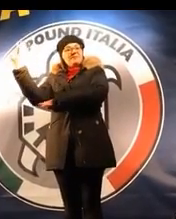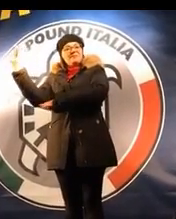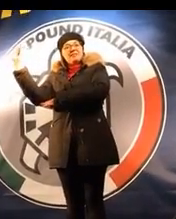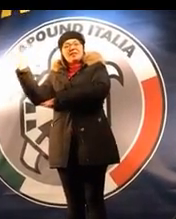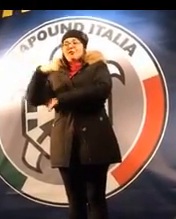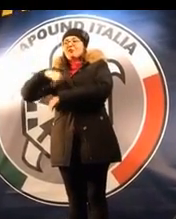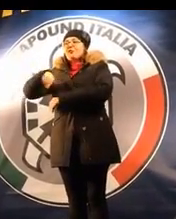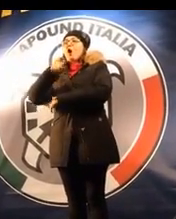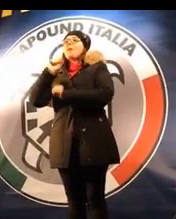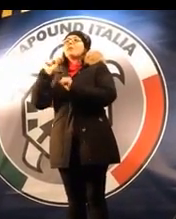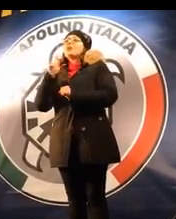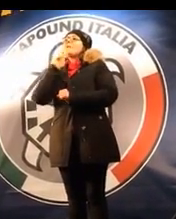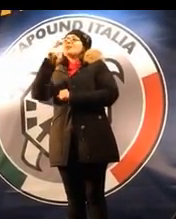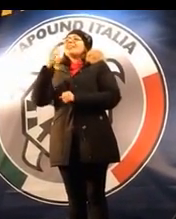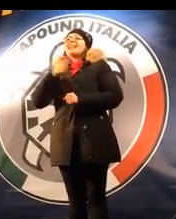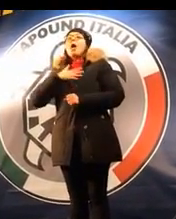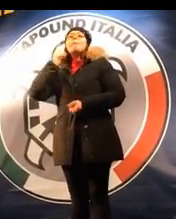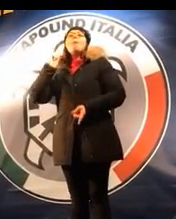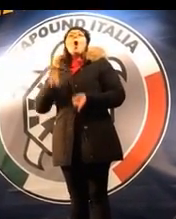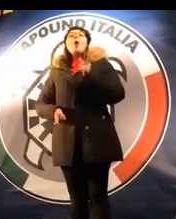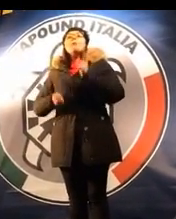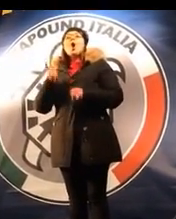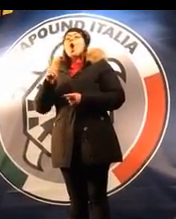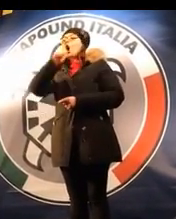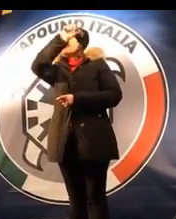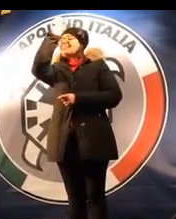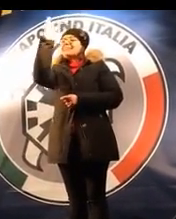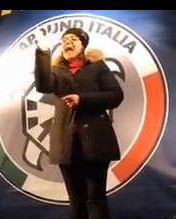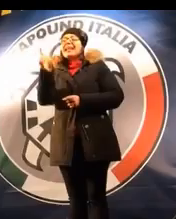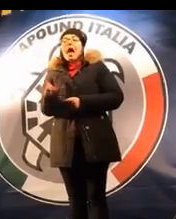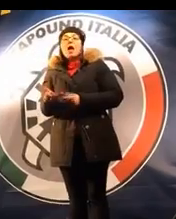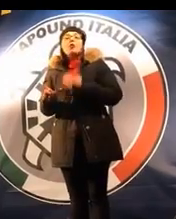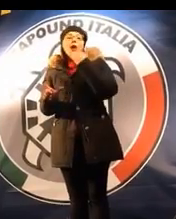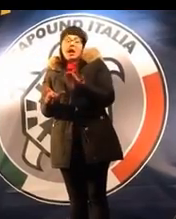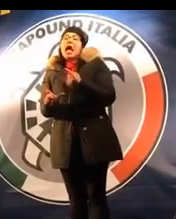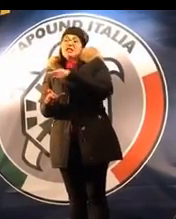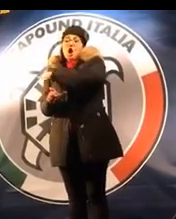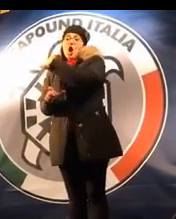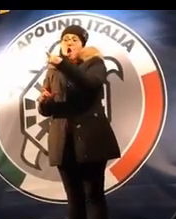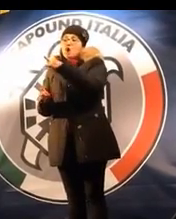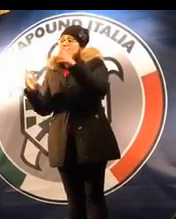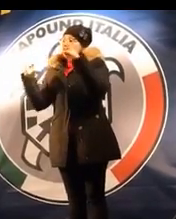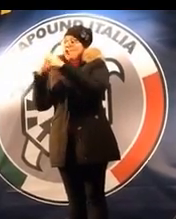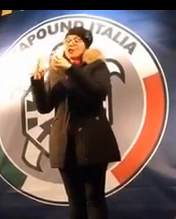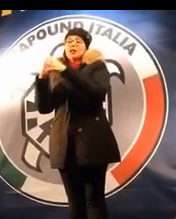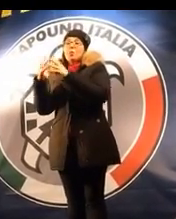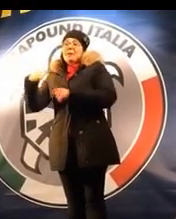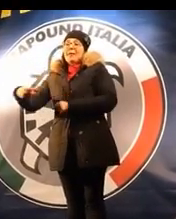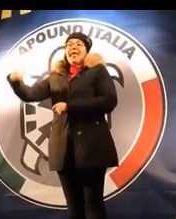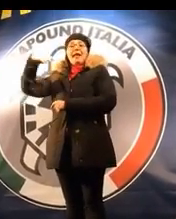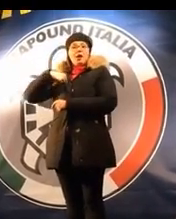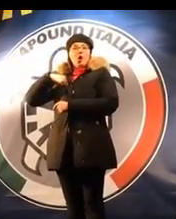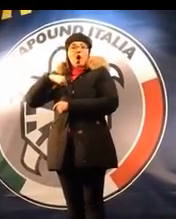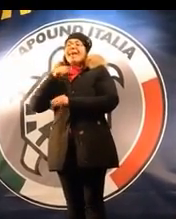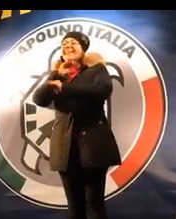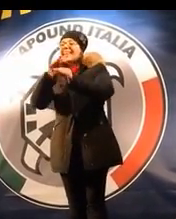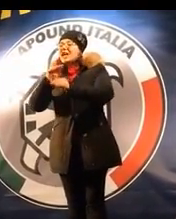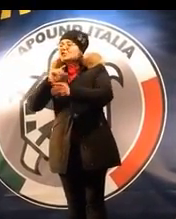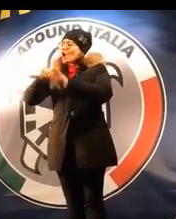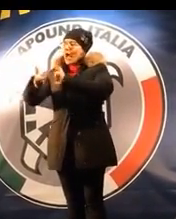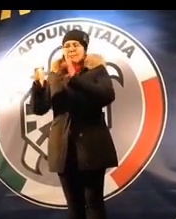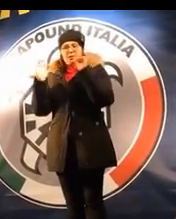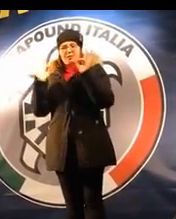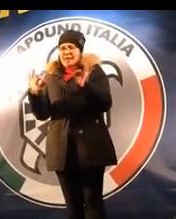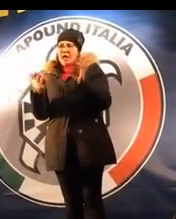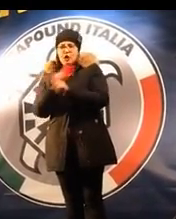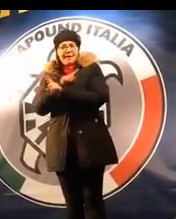chiamarci popolo, lo dobbiamo a loro. E loro hanno fatto questo perché sapevano benissimo